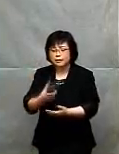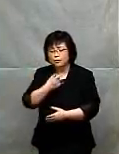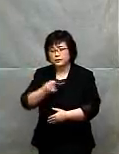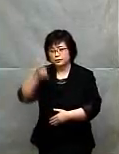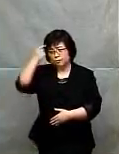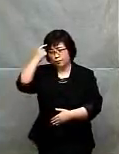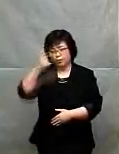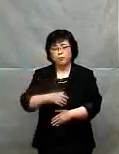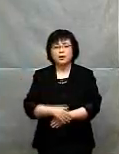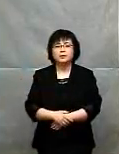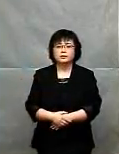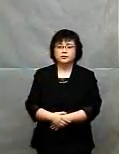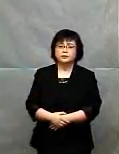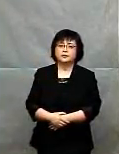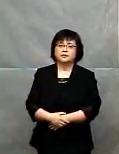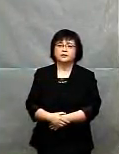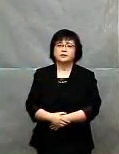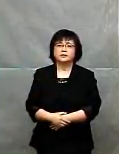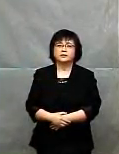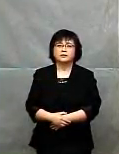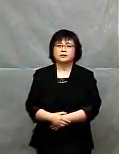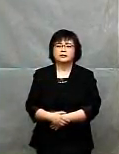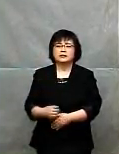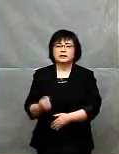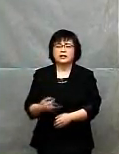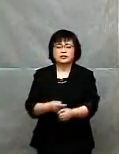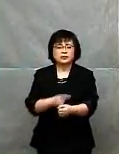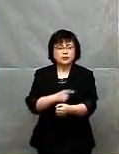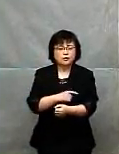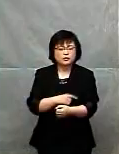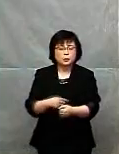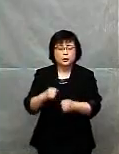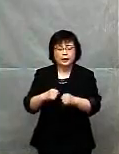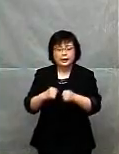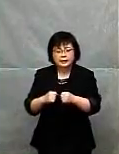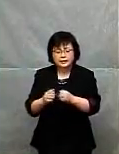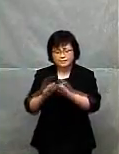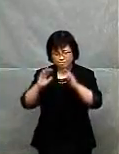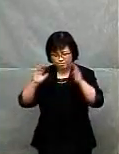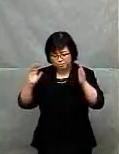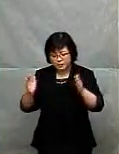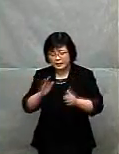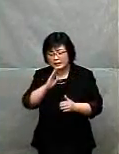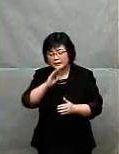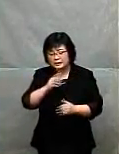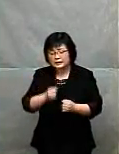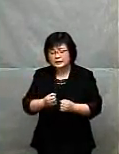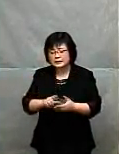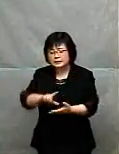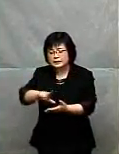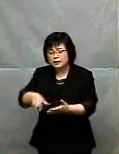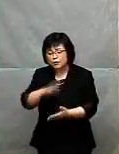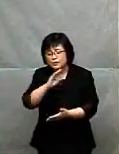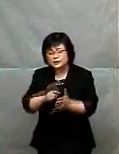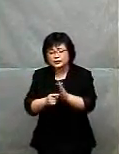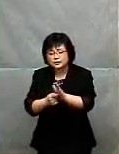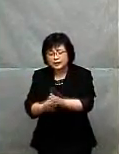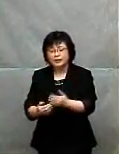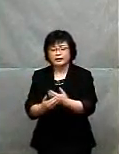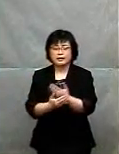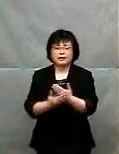というふうに思っています。活力と元気に満ち溢れる地方の実現ということが大事であります